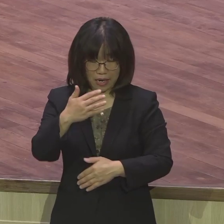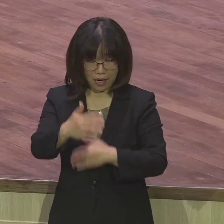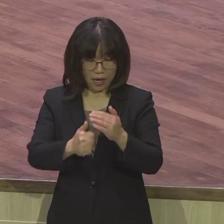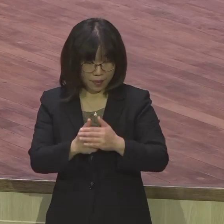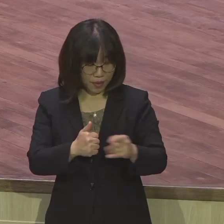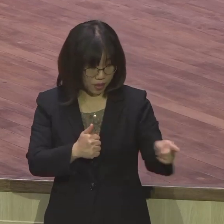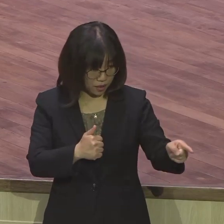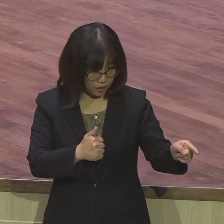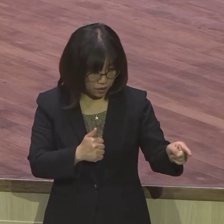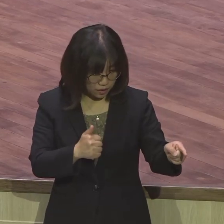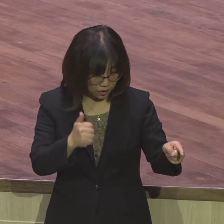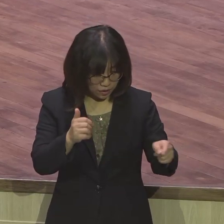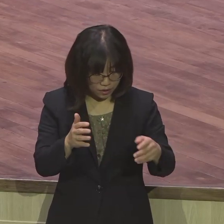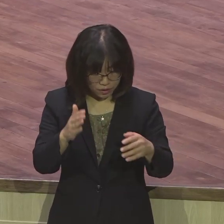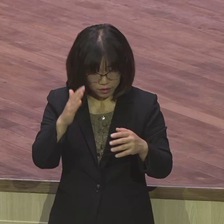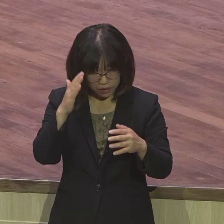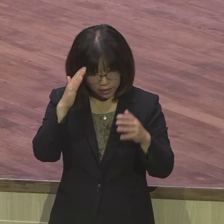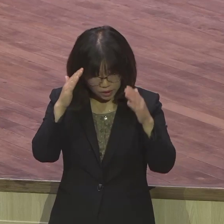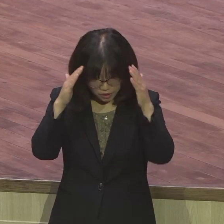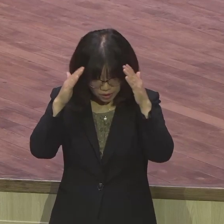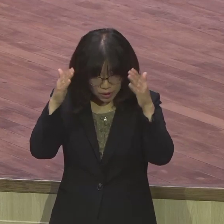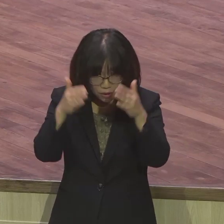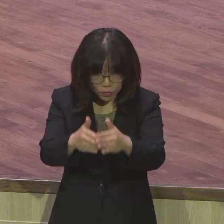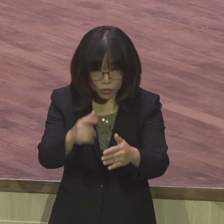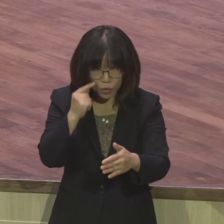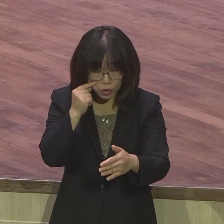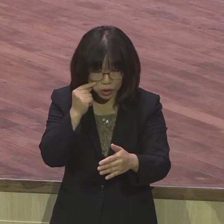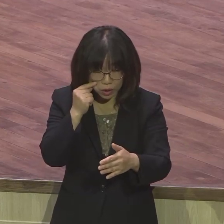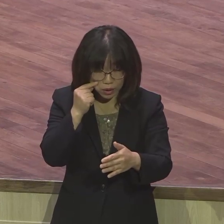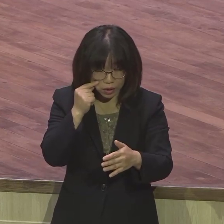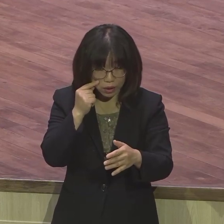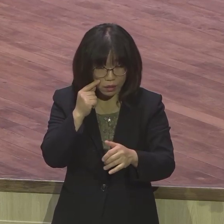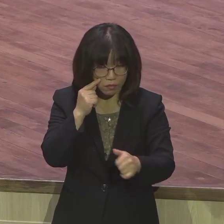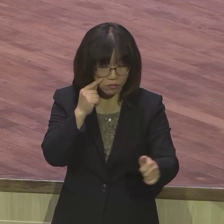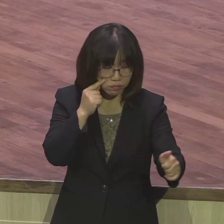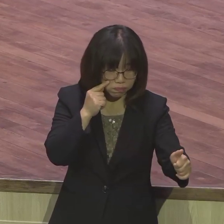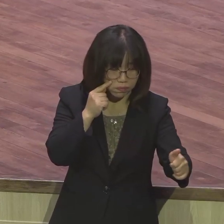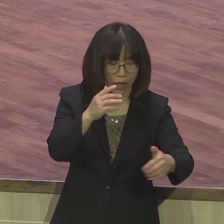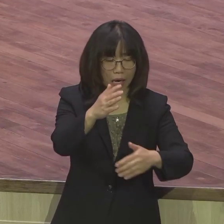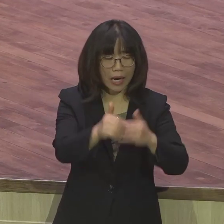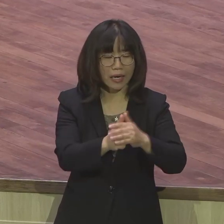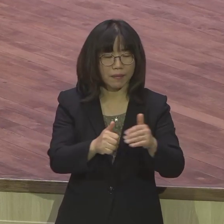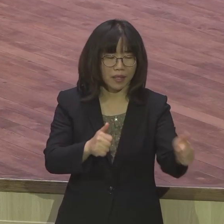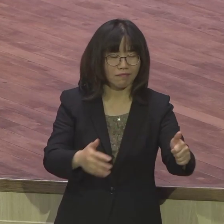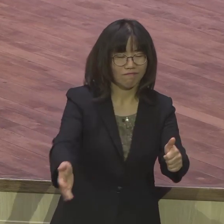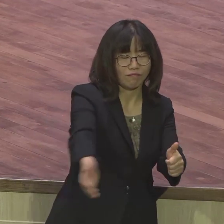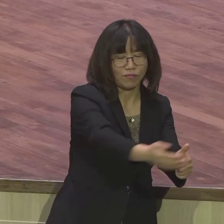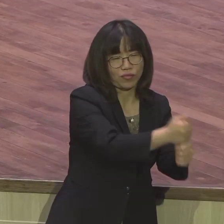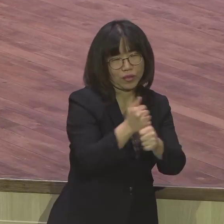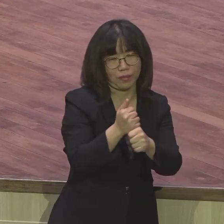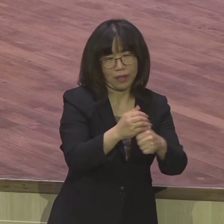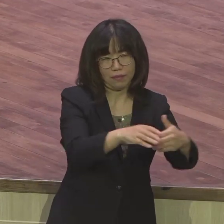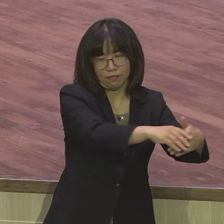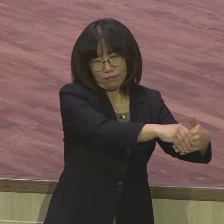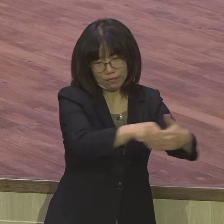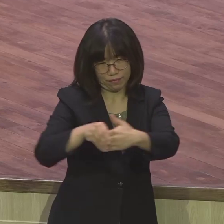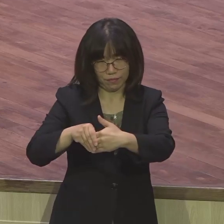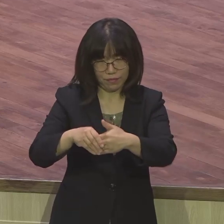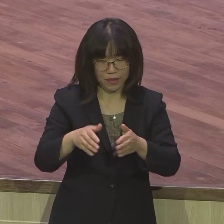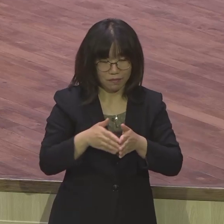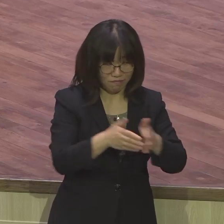여러분이 스스로 40일 집중을 안 하시면, 오직을 안 하면 하나님이 시킨다니까.